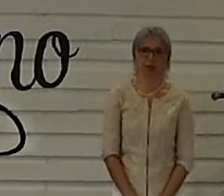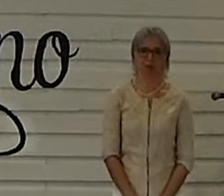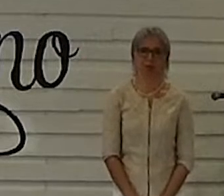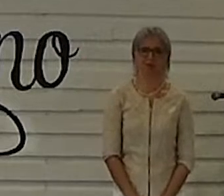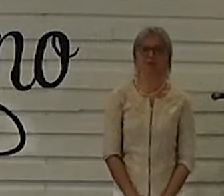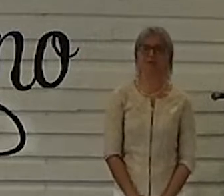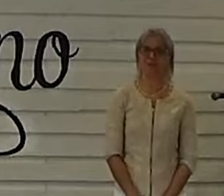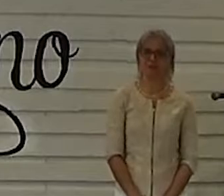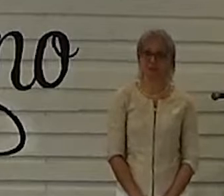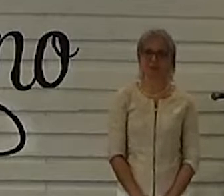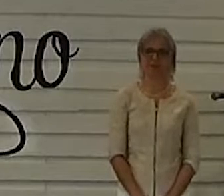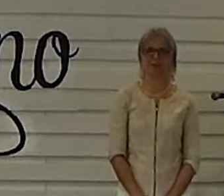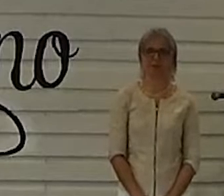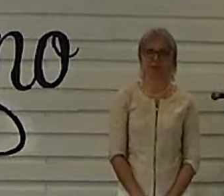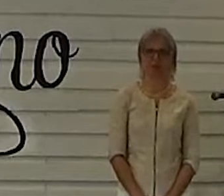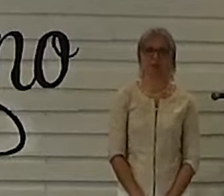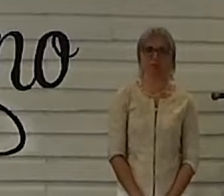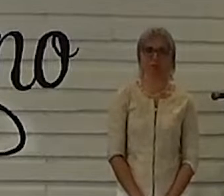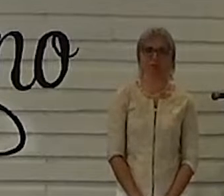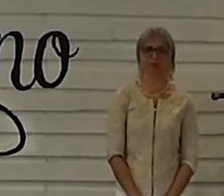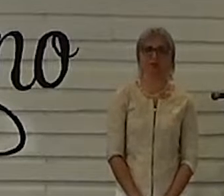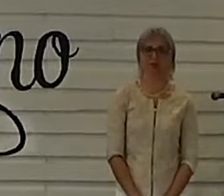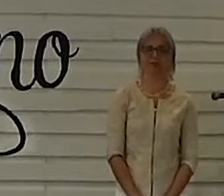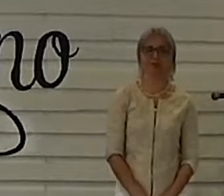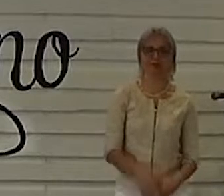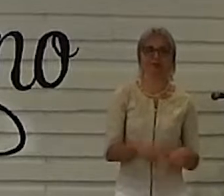Si mette davanti a tutti